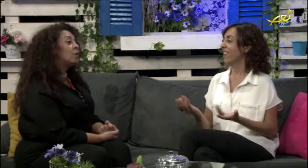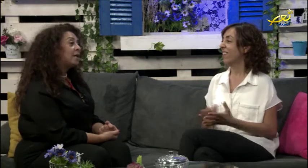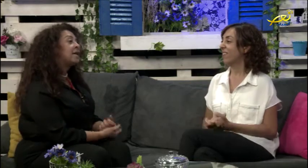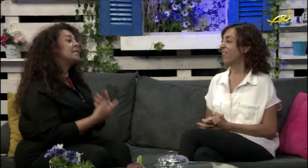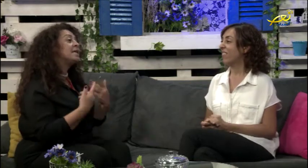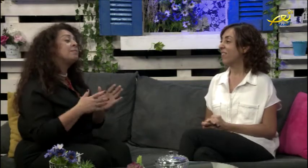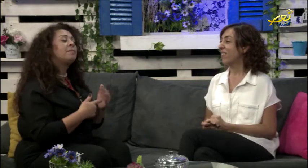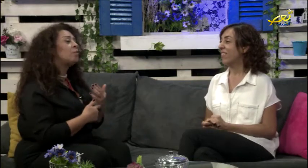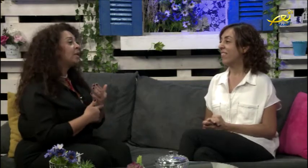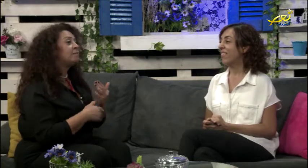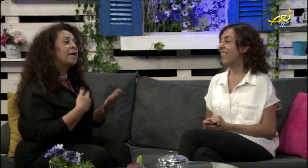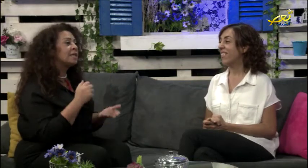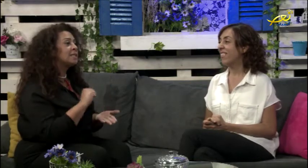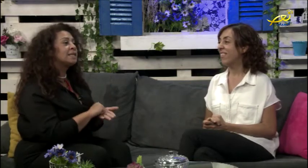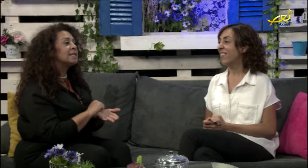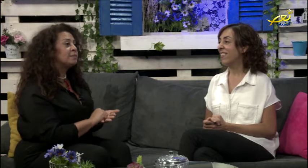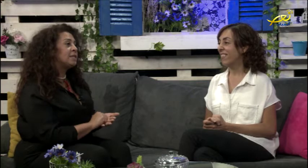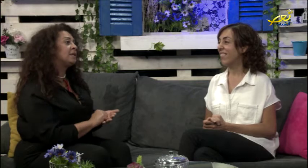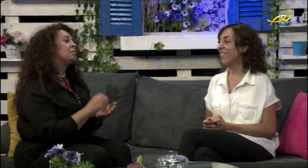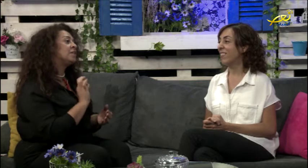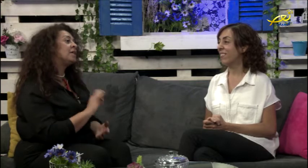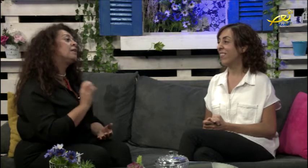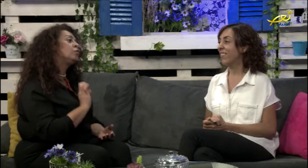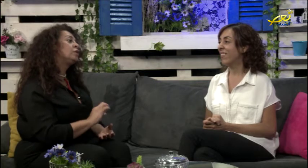وهيدا إذا هي ما مولت ما رح تصير رسمية، مشان هيك ضروري إنه